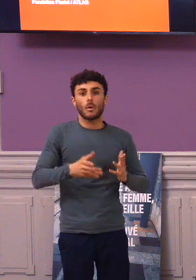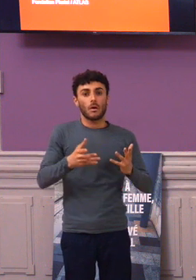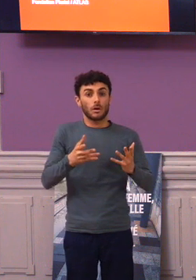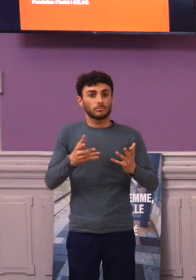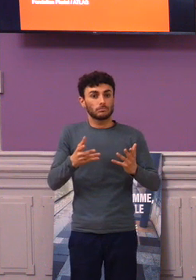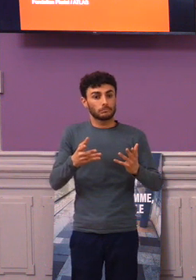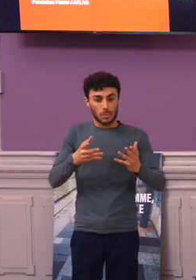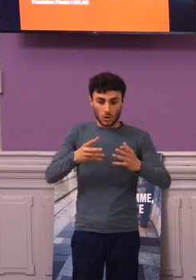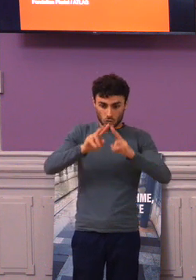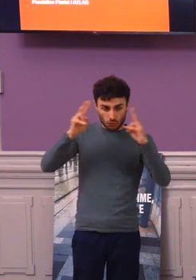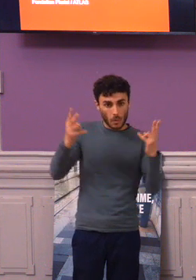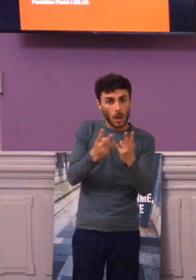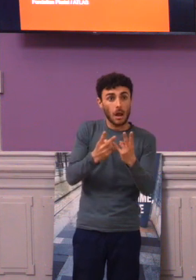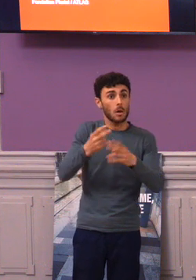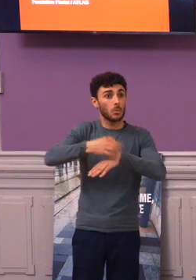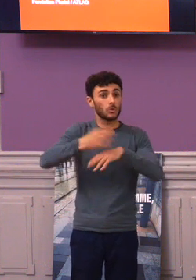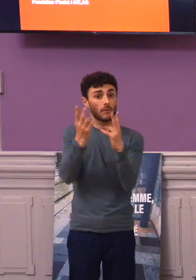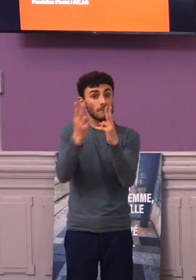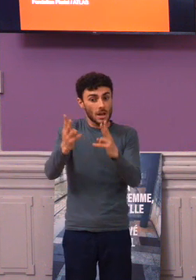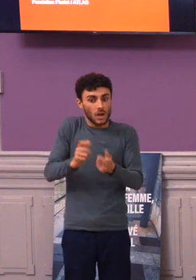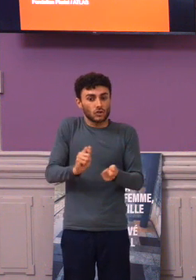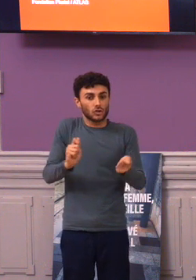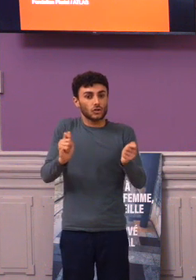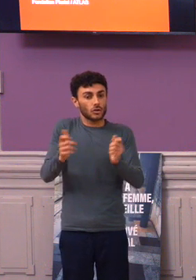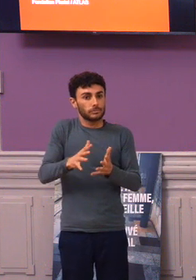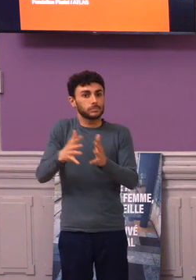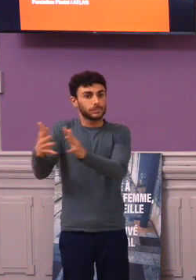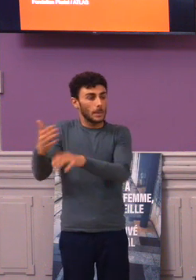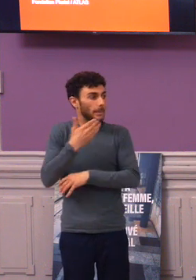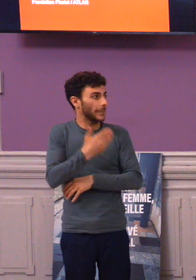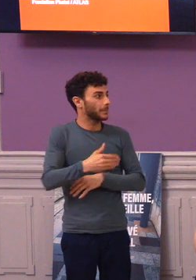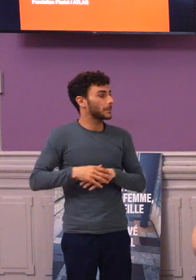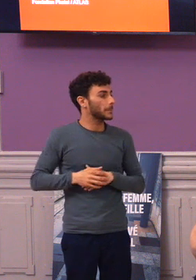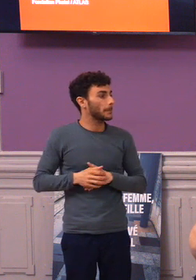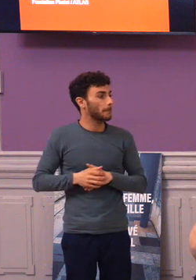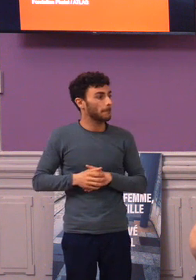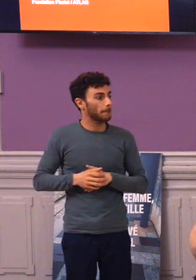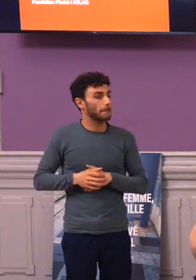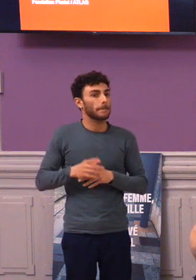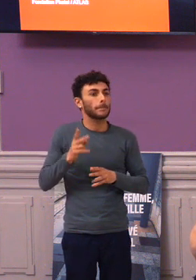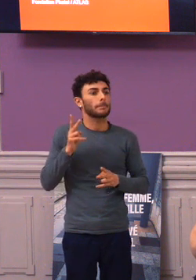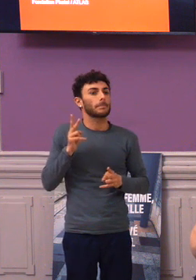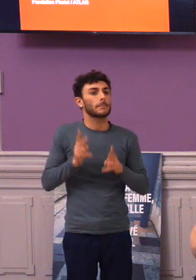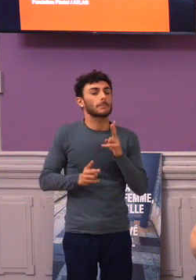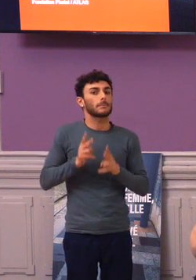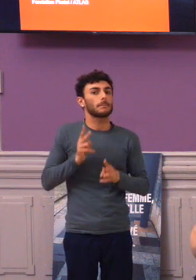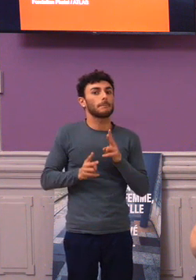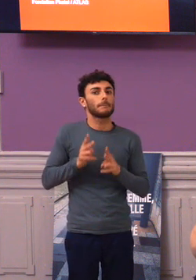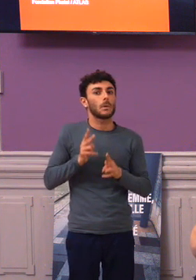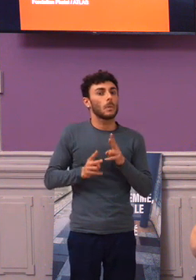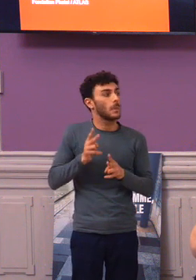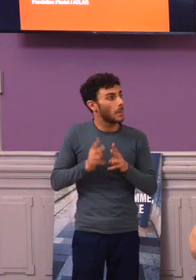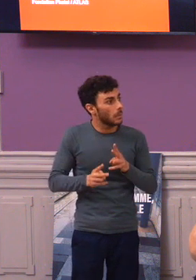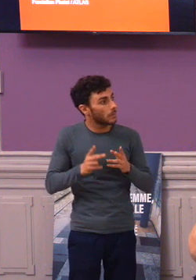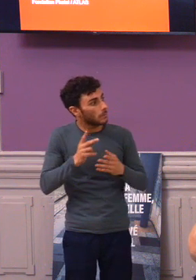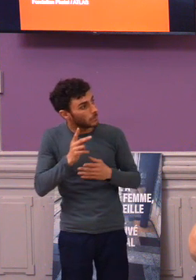de l'agglomération merci je voudrais peut-être avec Geneviève Pernin qui